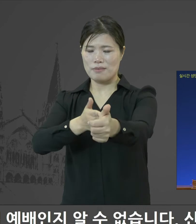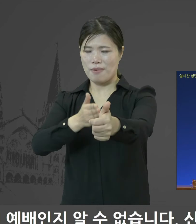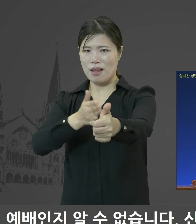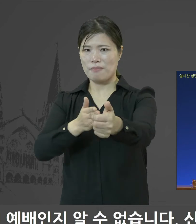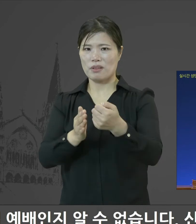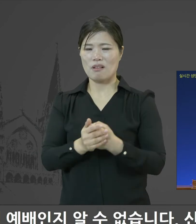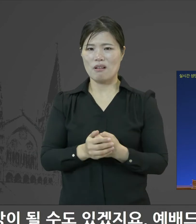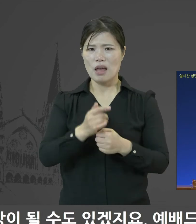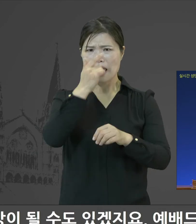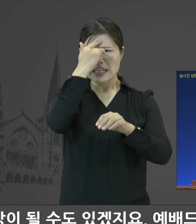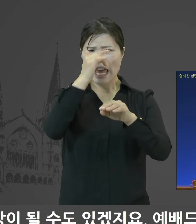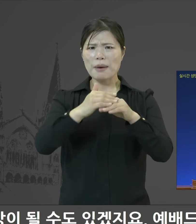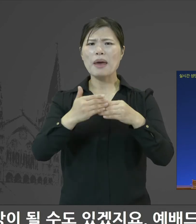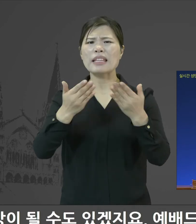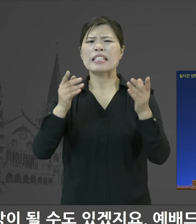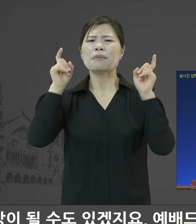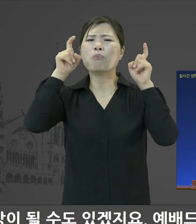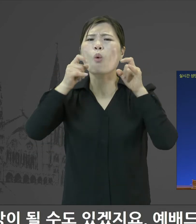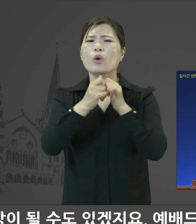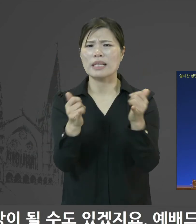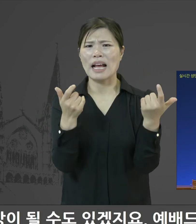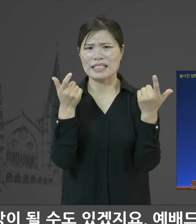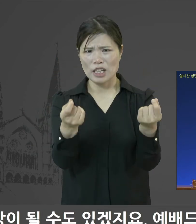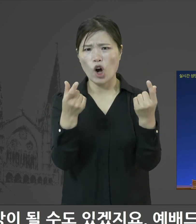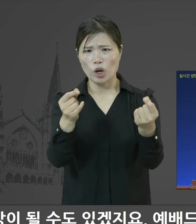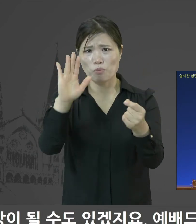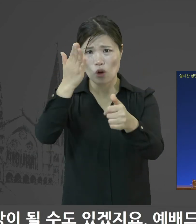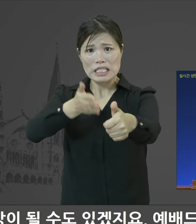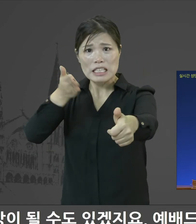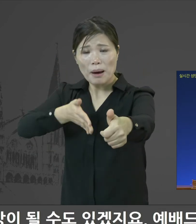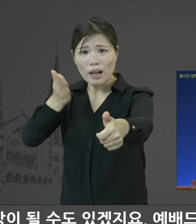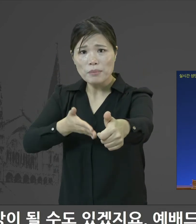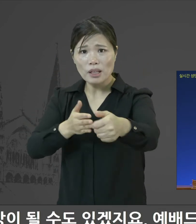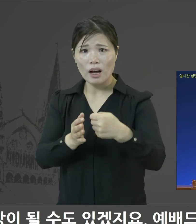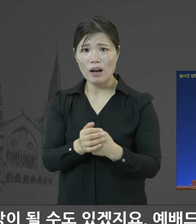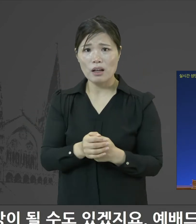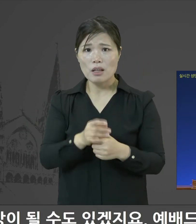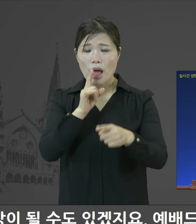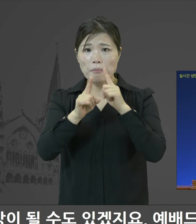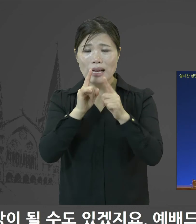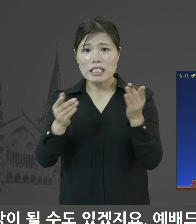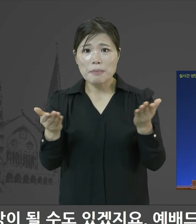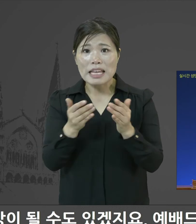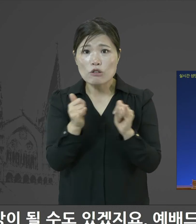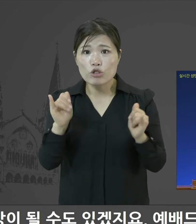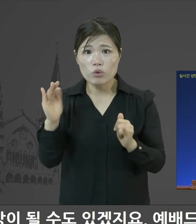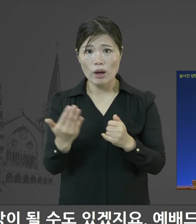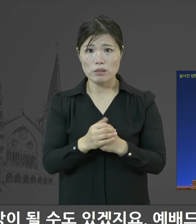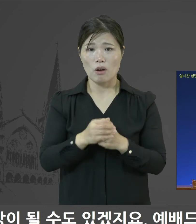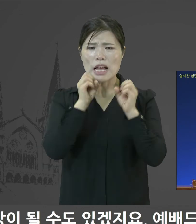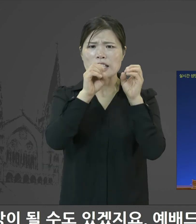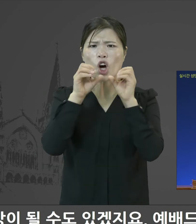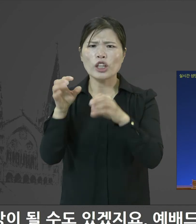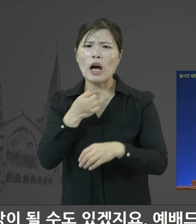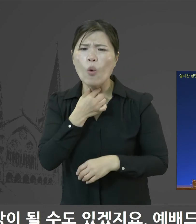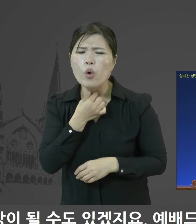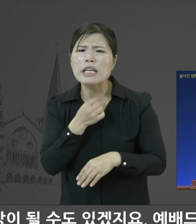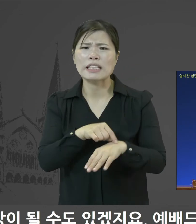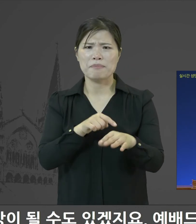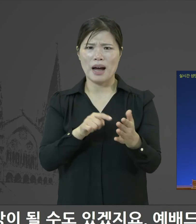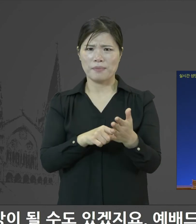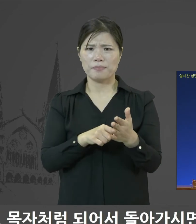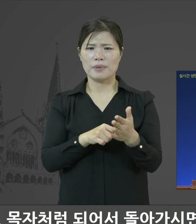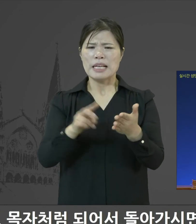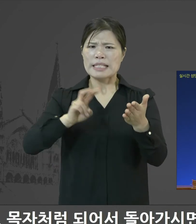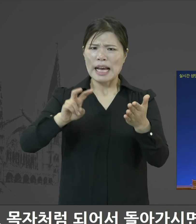예배드린 목자처럼 되어서 돌아가셨으면 좋겠습니다. 말씀의 일꾼이 되어서 전하려는 마음으로, 찬송하려는